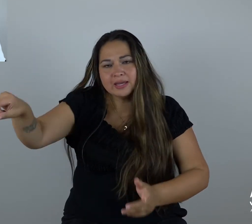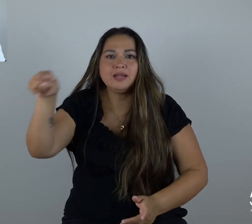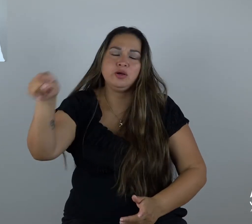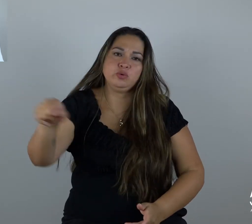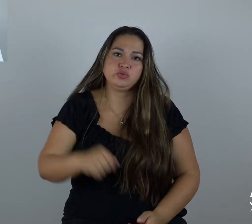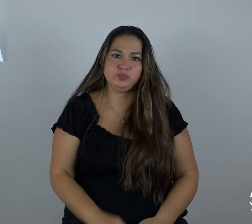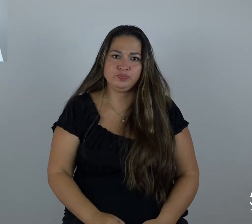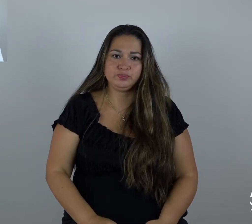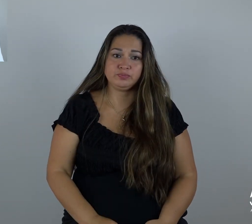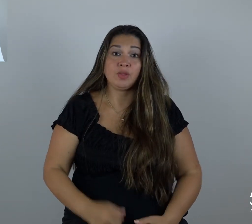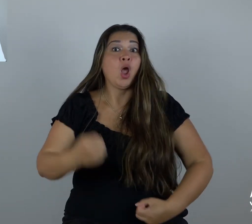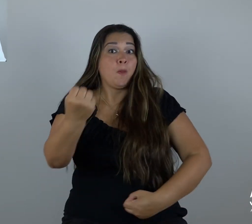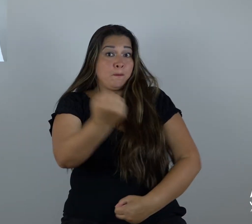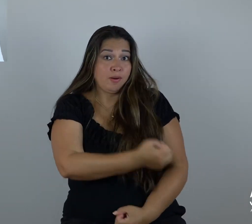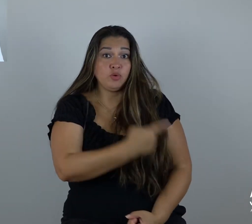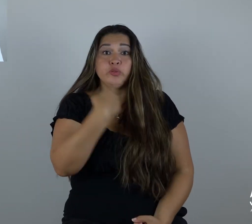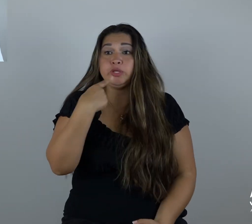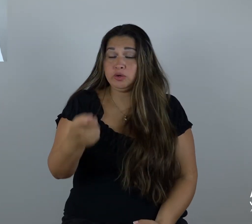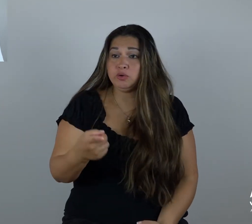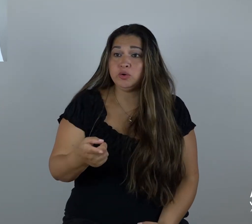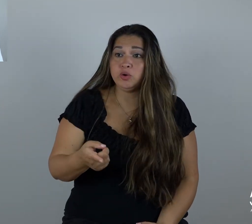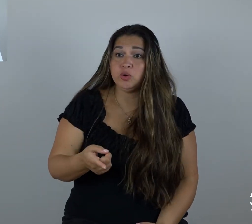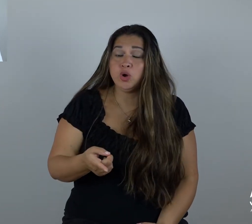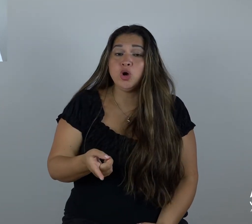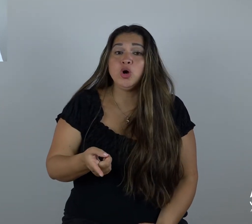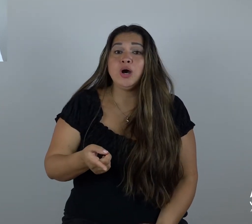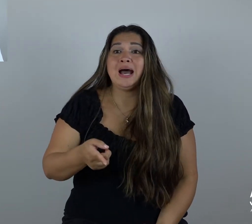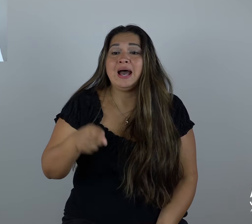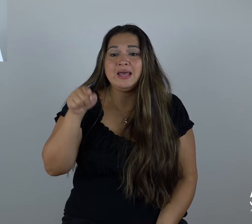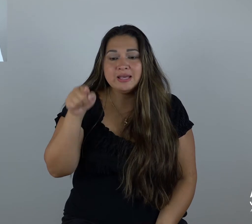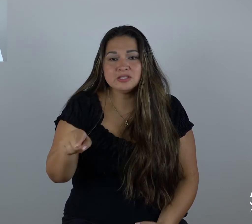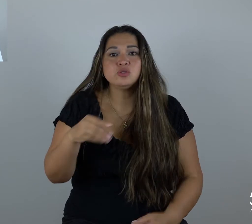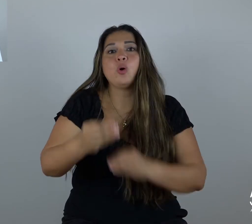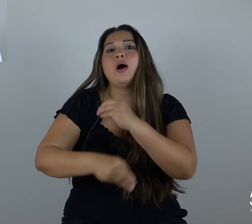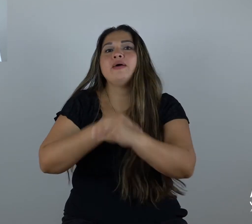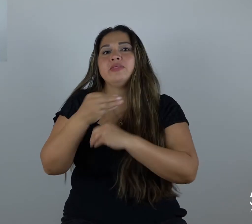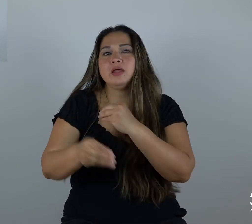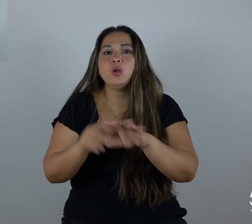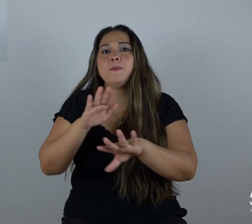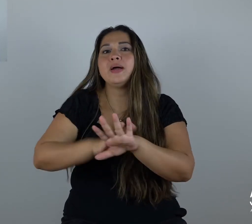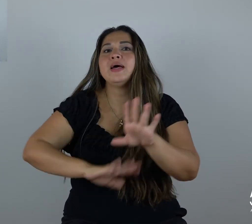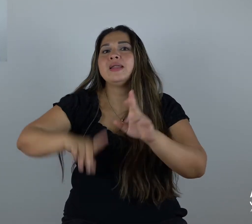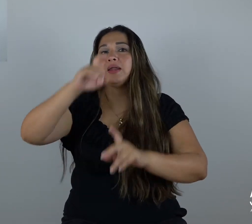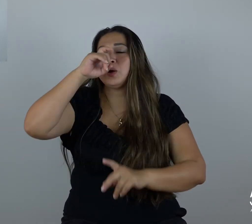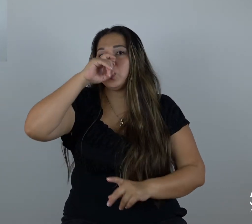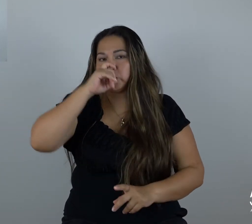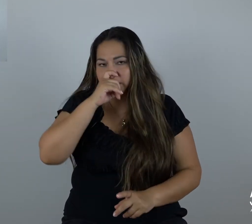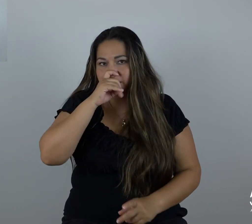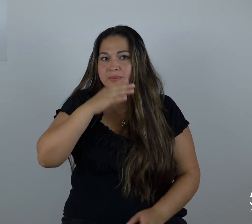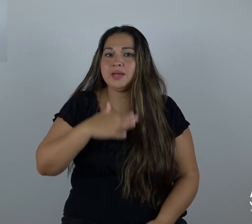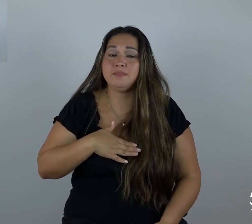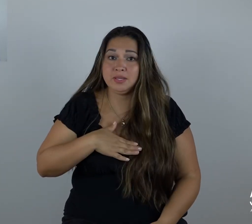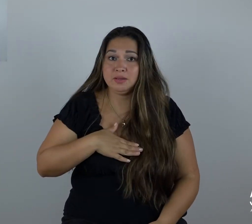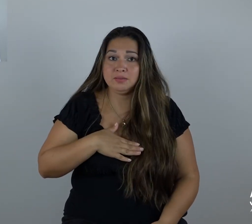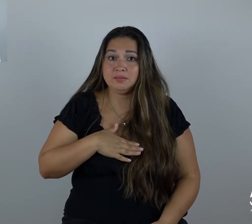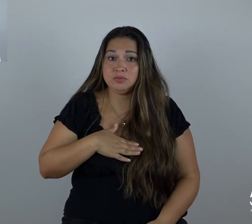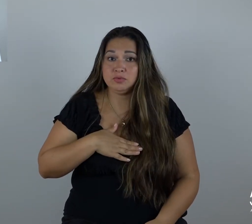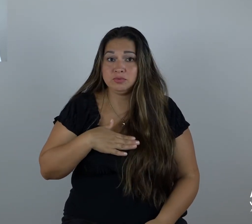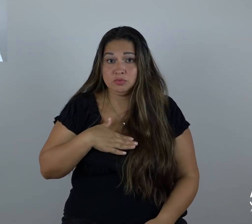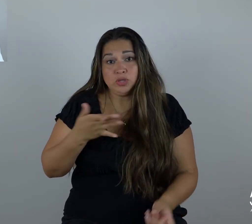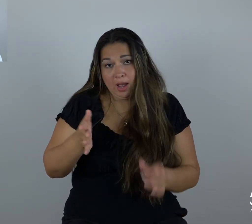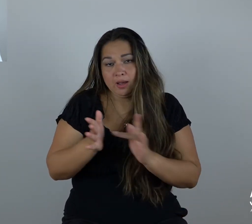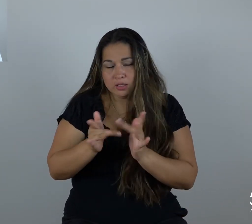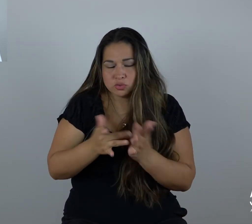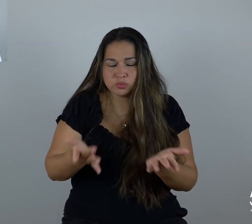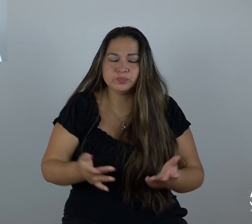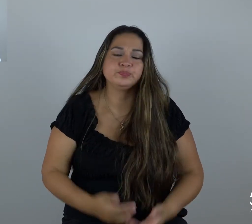Jesús usó estas palabras: haced esto en memoria de mí. Si hay algo que nos ayuda a tener un